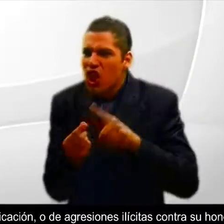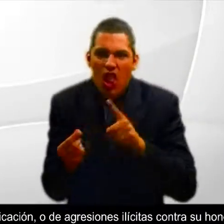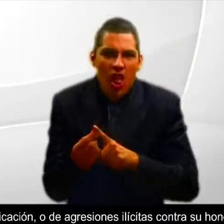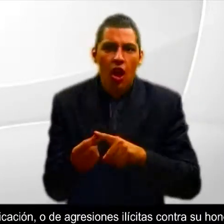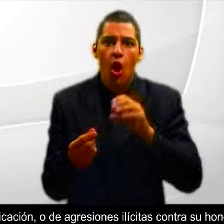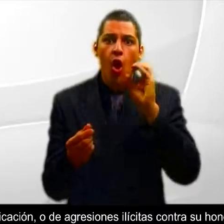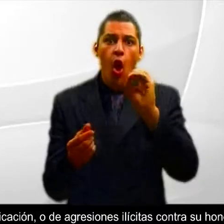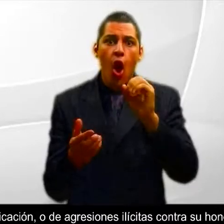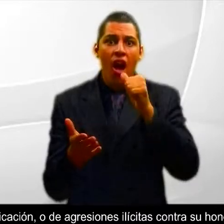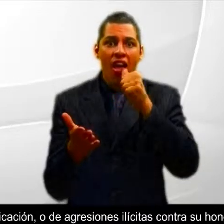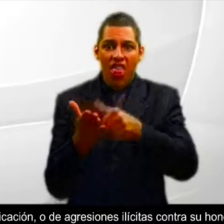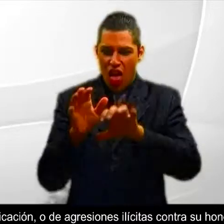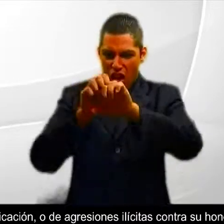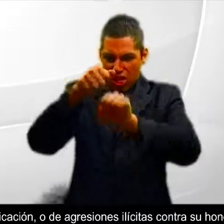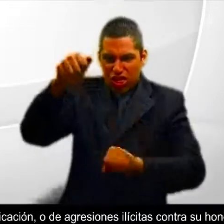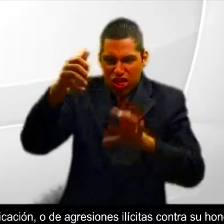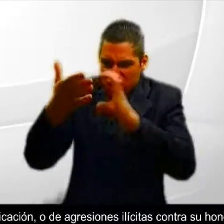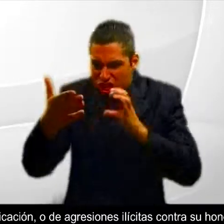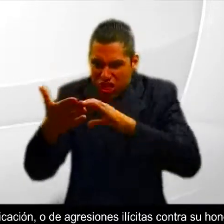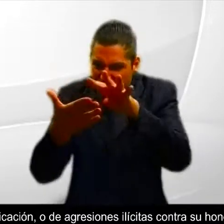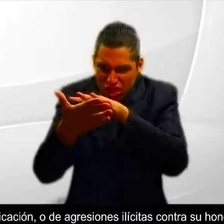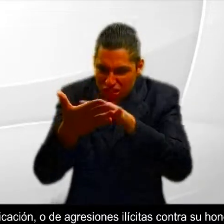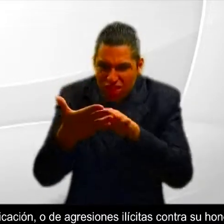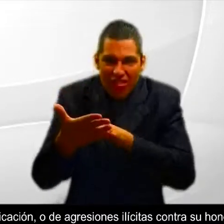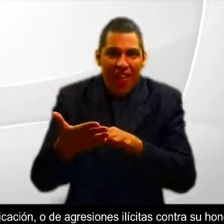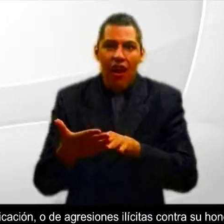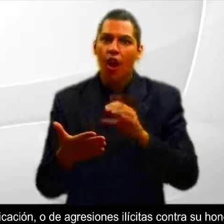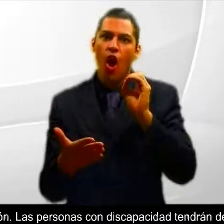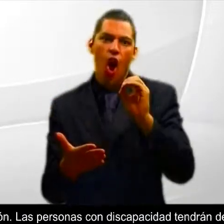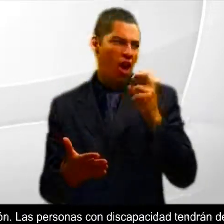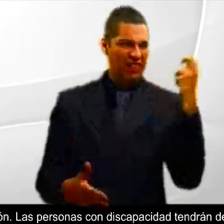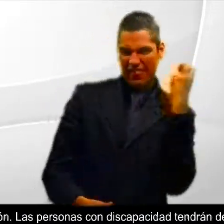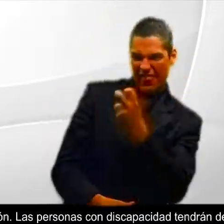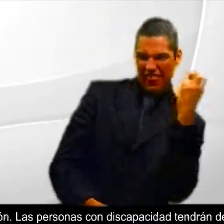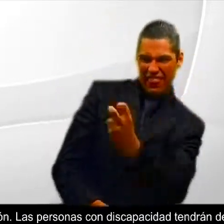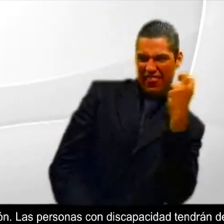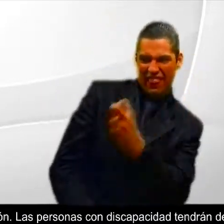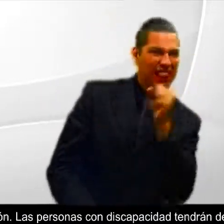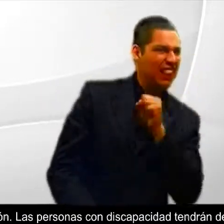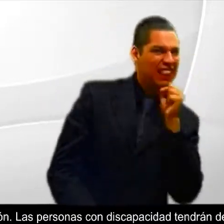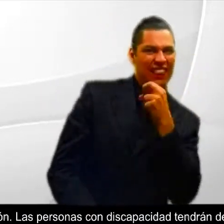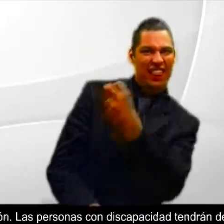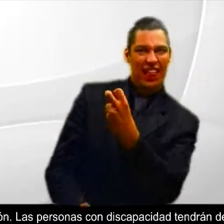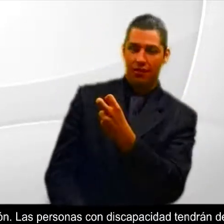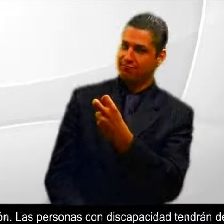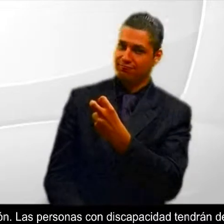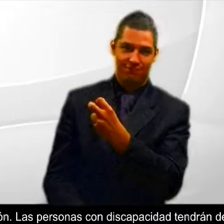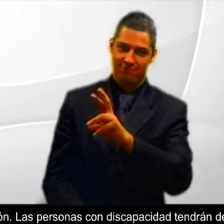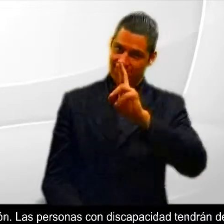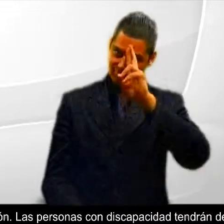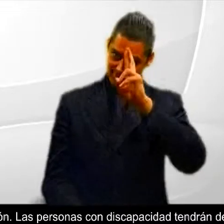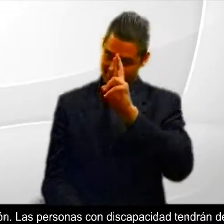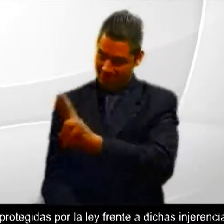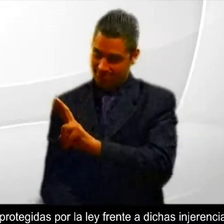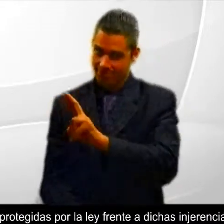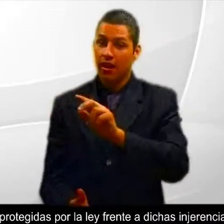comunicación o de agresiones ilícitas contra su honor y su reputación Las personas con discapacidad tendrán derecho a ser